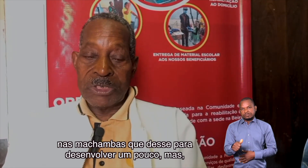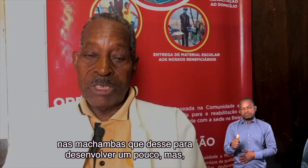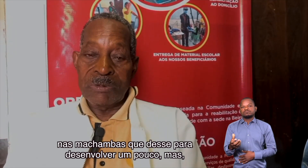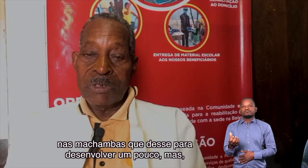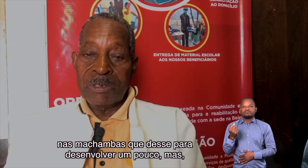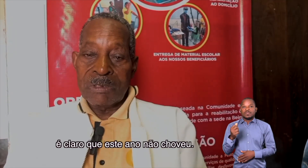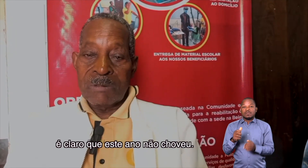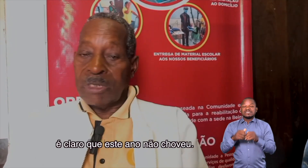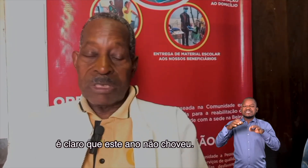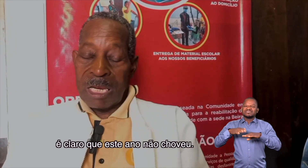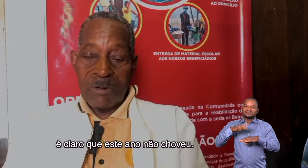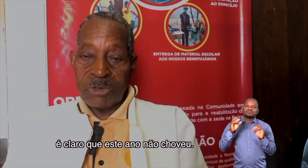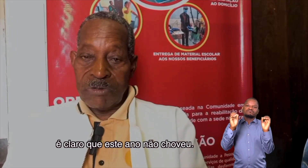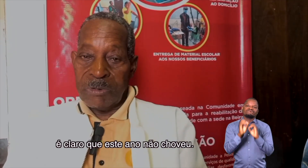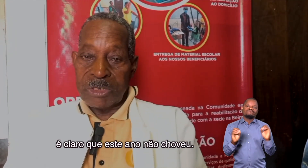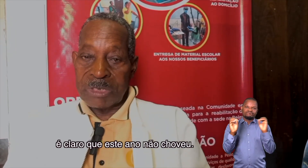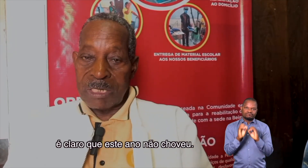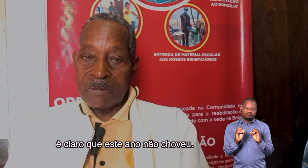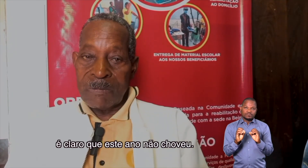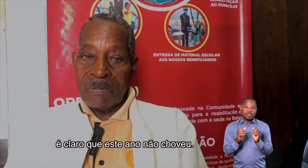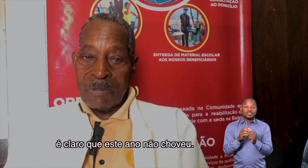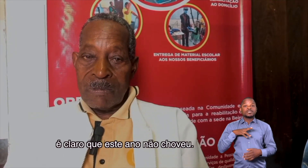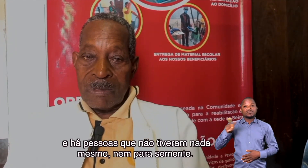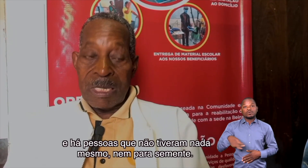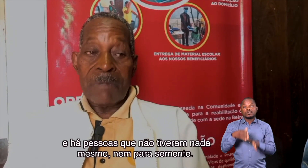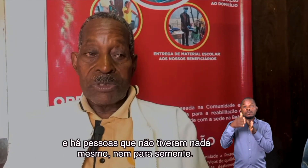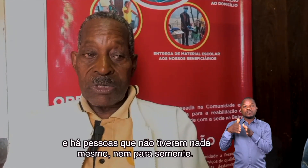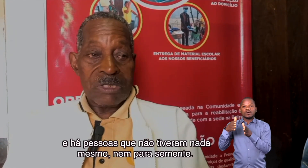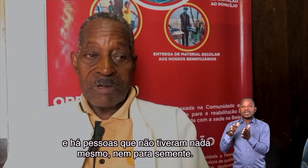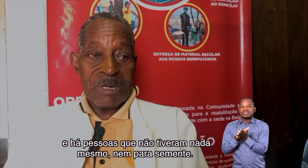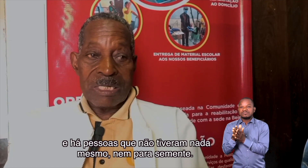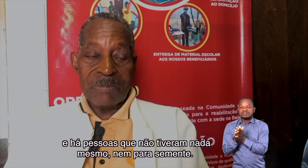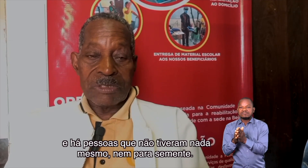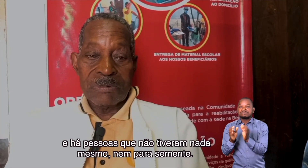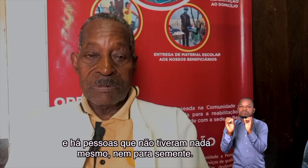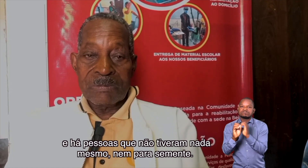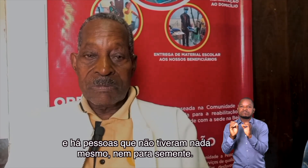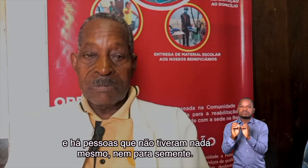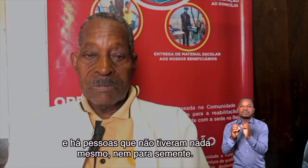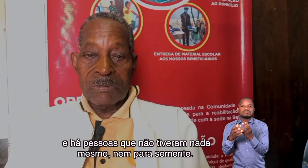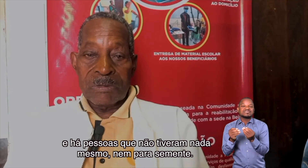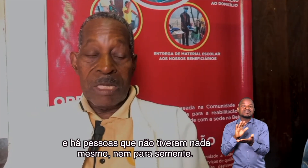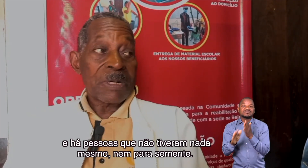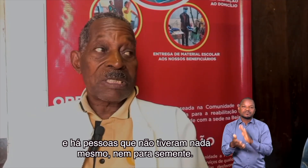pouquinho. Mas, claro, não choveu mesmo já. E há pessoas que não tiveram nada mesmo. Nem para